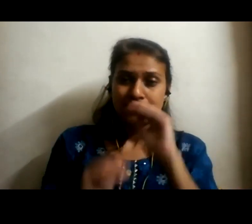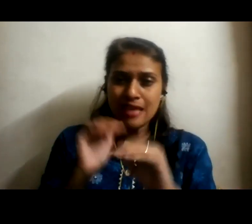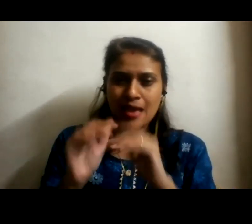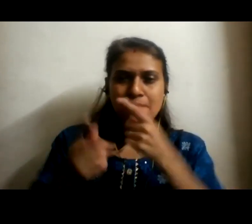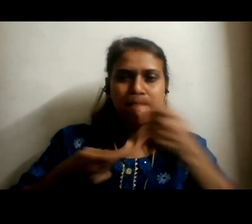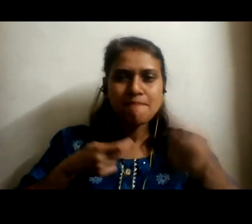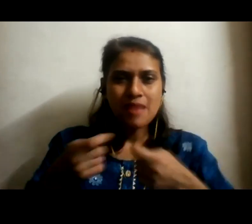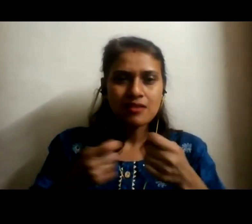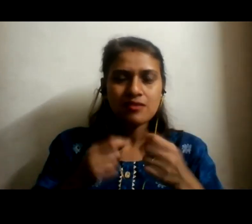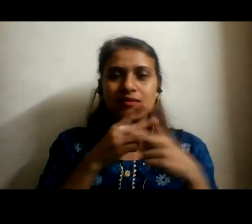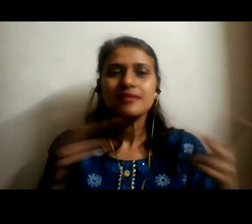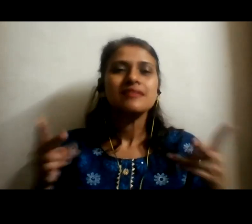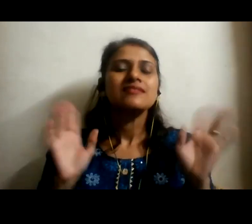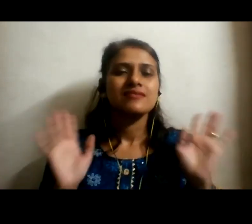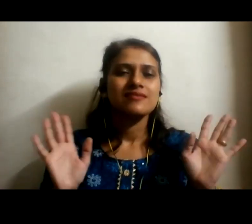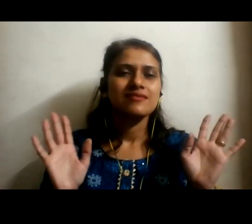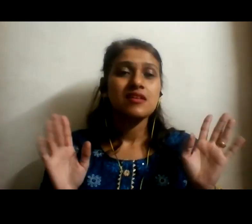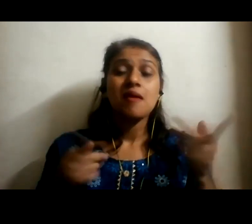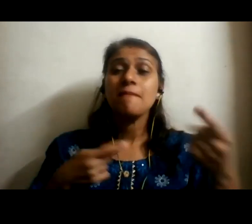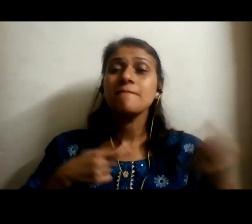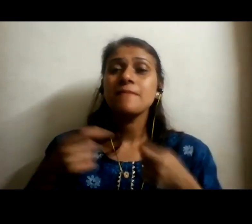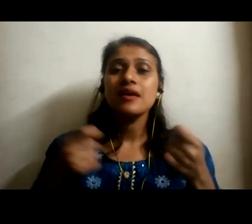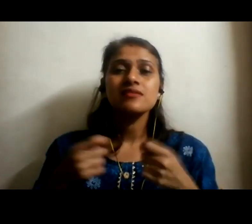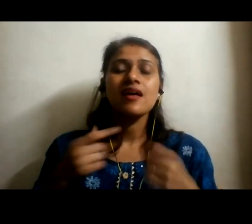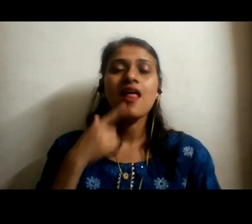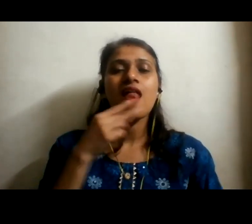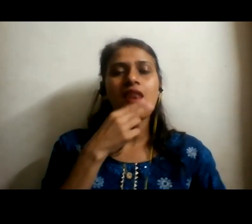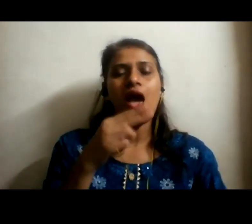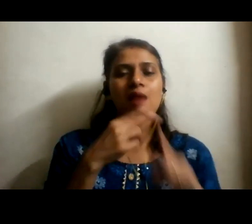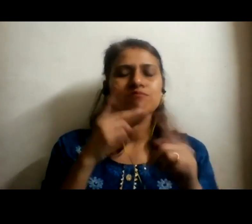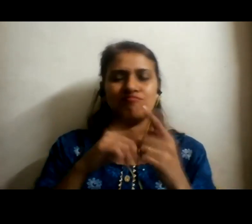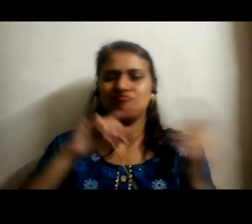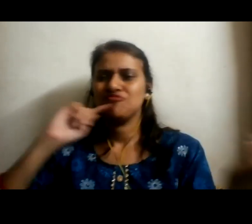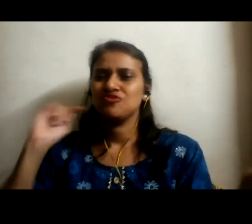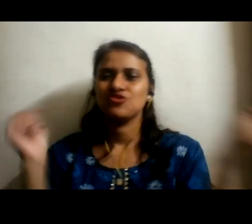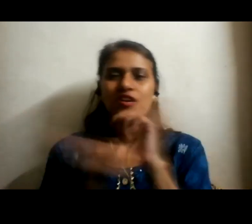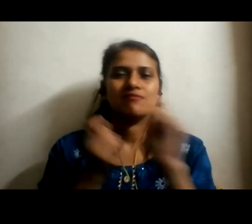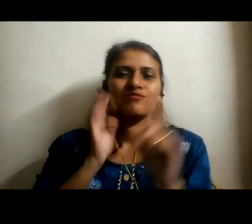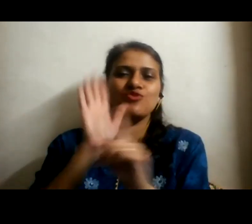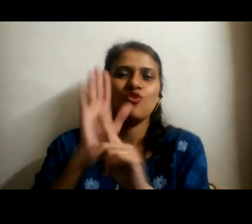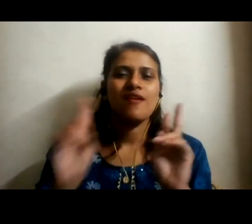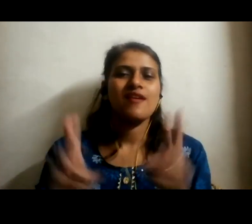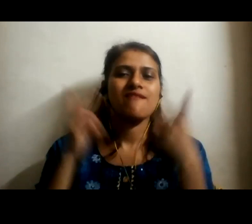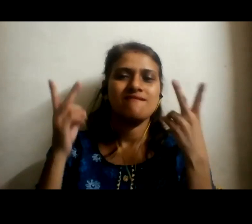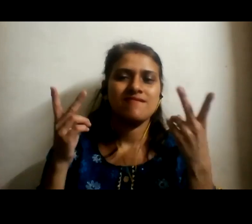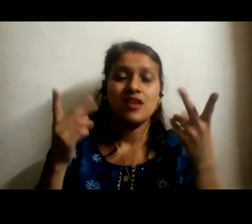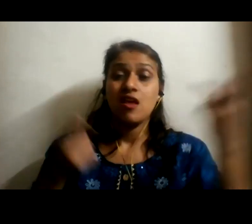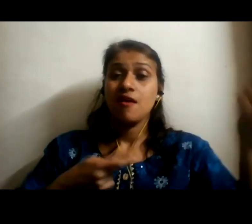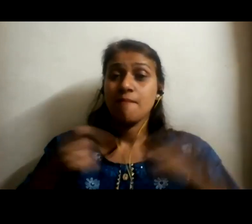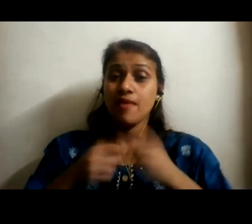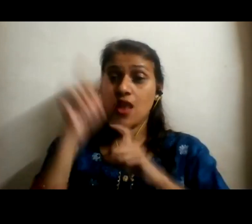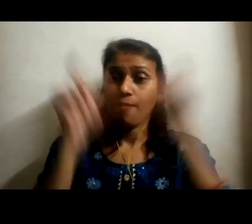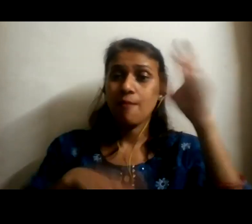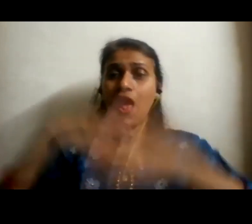entrepreneurial space. Hum log bolte hain business landscape ko change karna hai and getting the entrepreneurs out there,